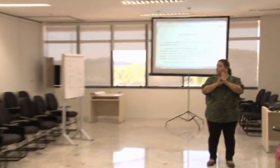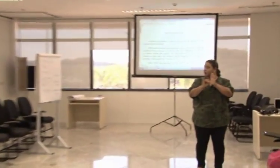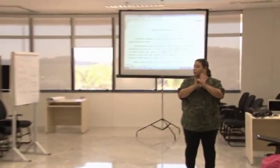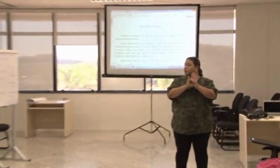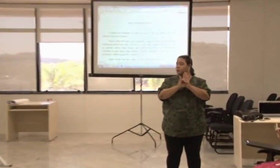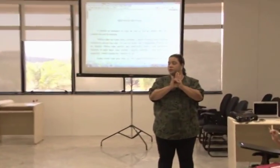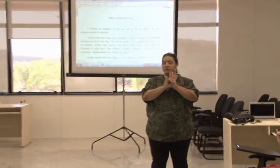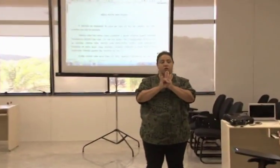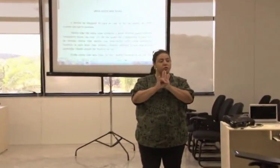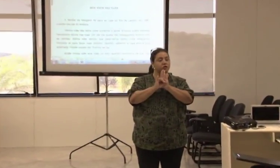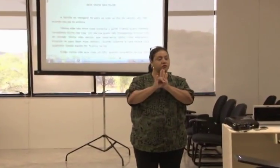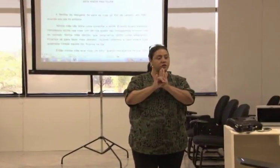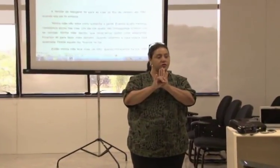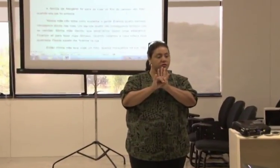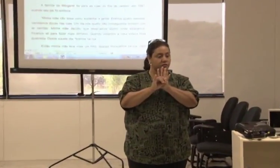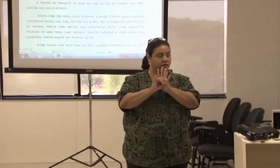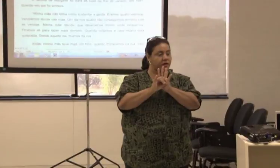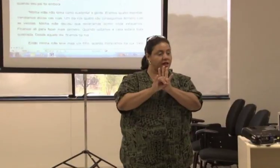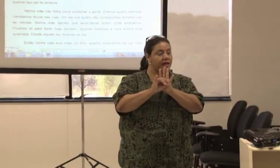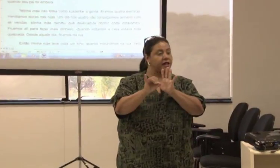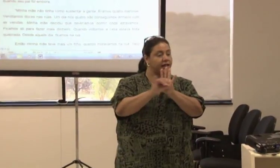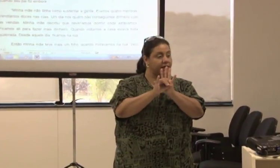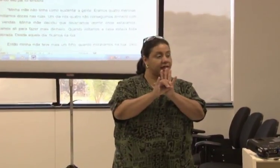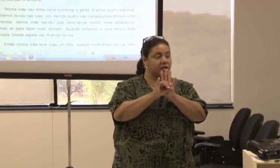minha constituição como indivíduo.